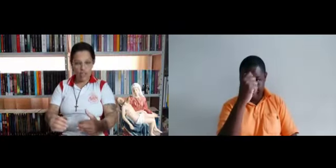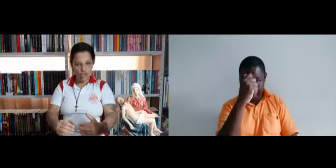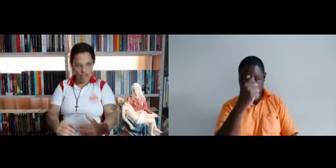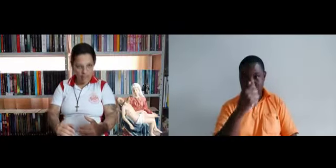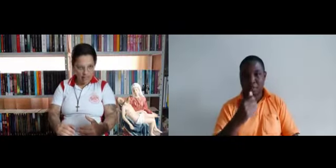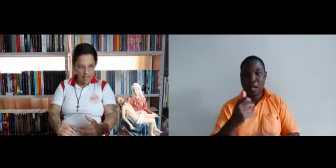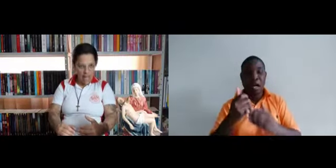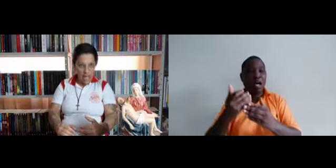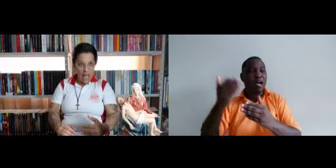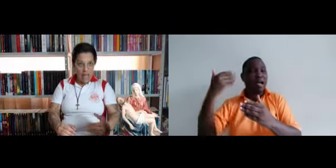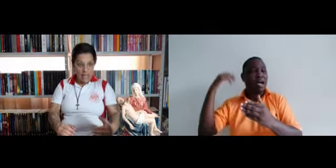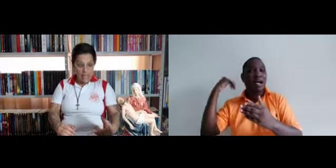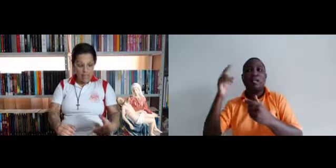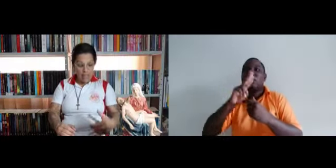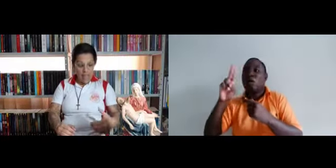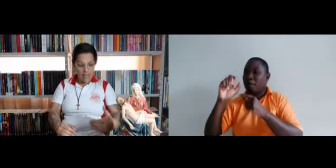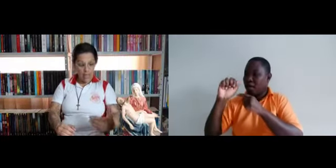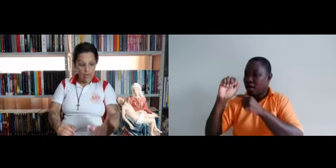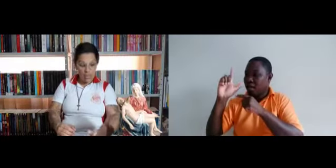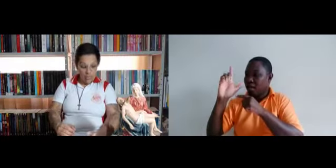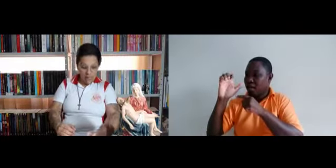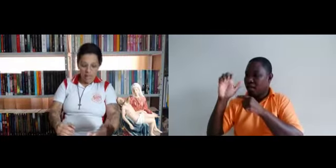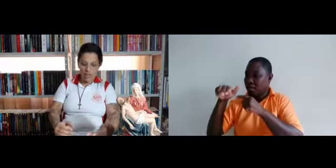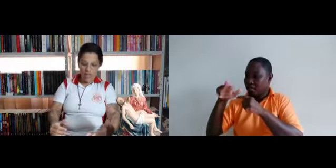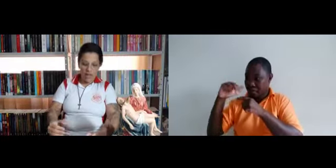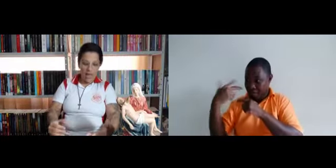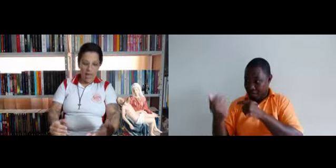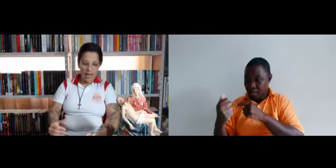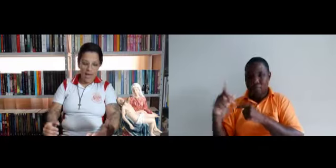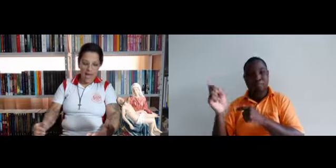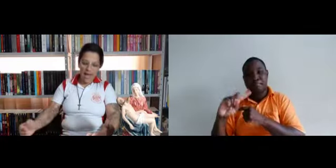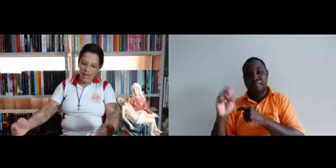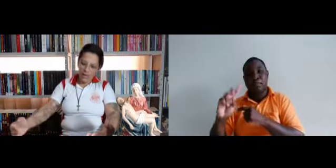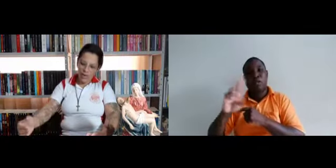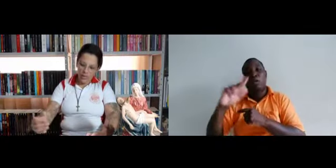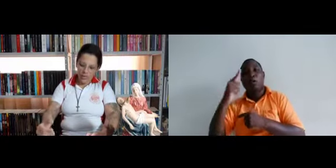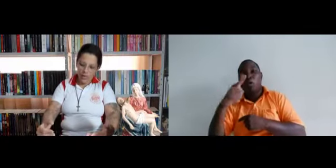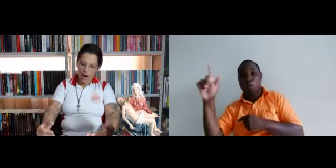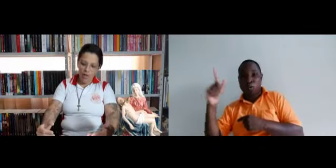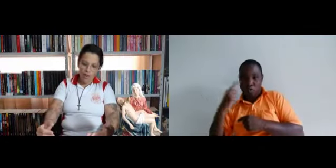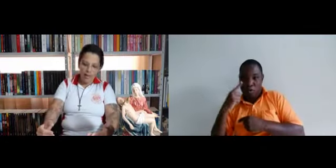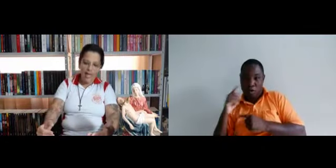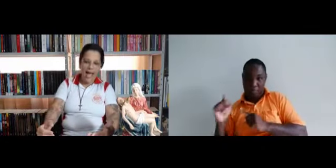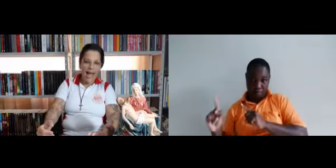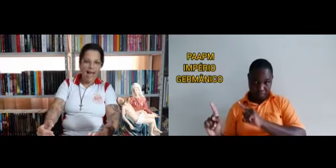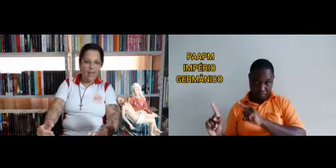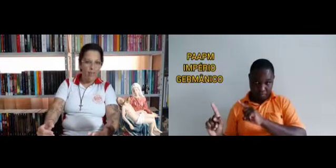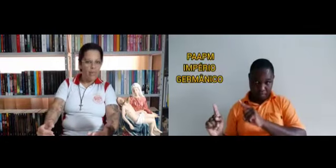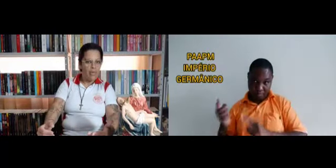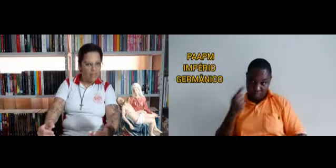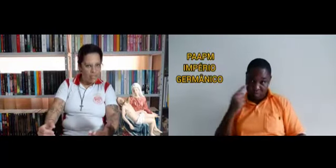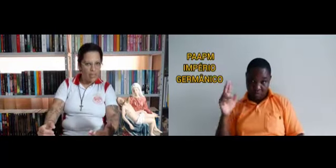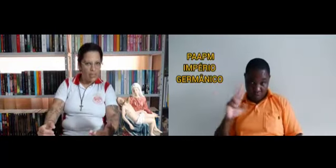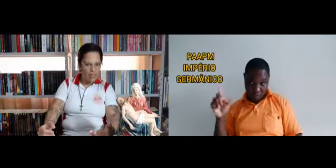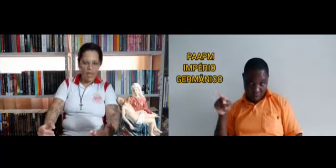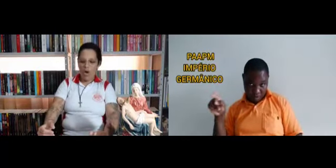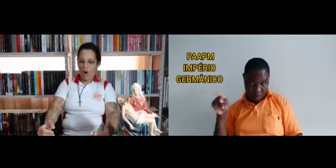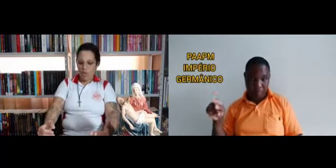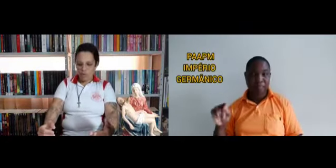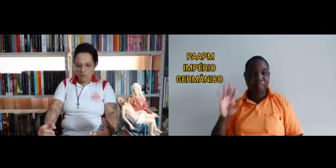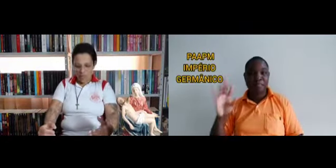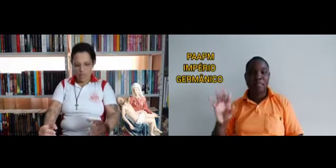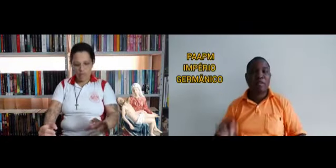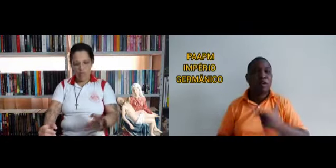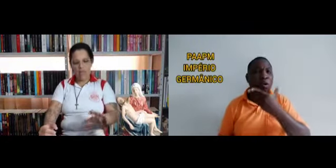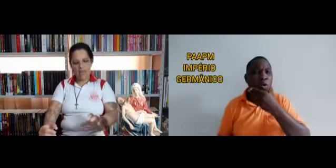se mantinha. E, perigosamente, ela aliou-se a uma corrida armamentista.